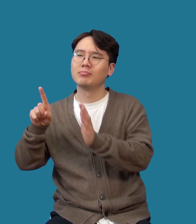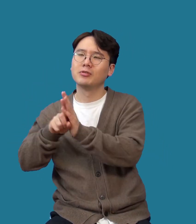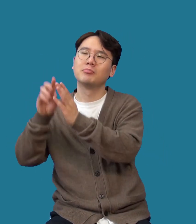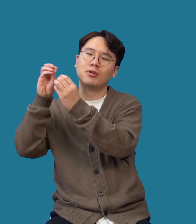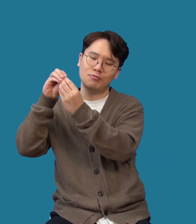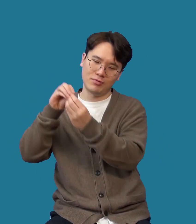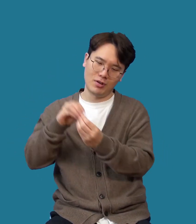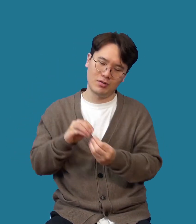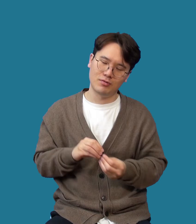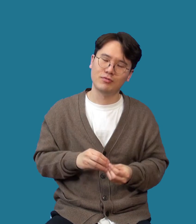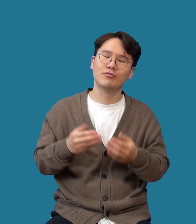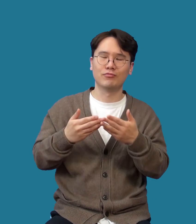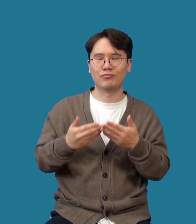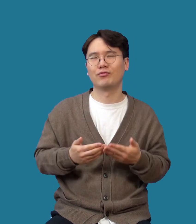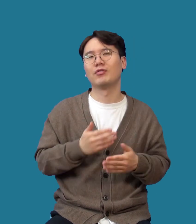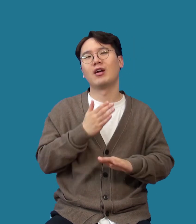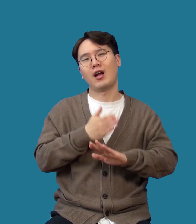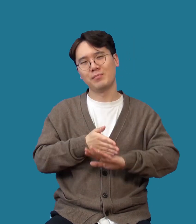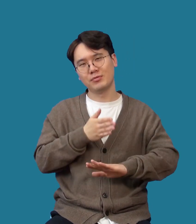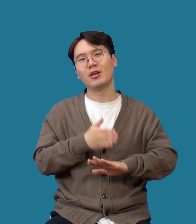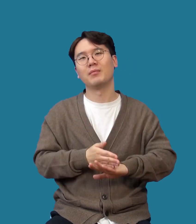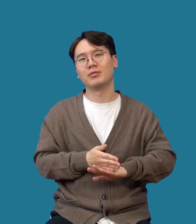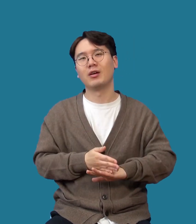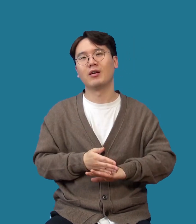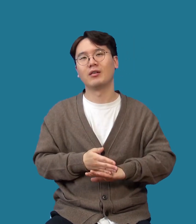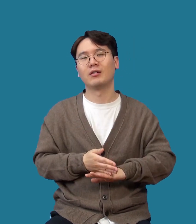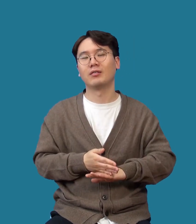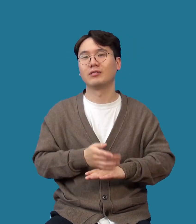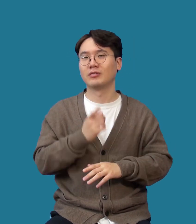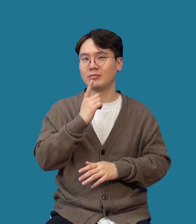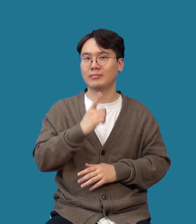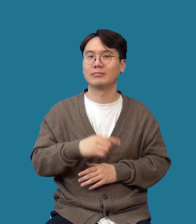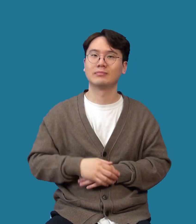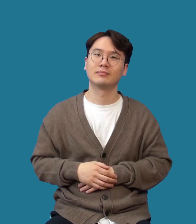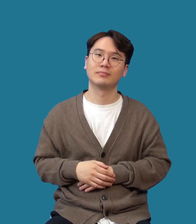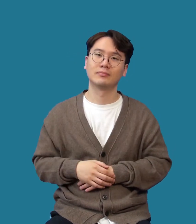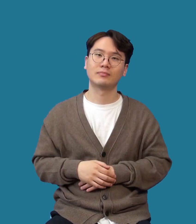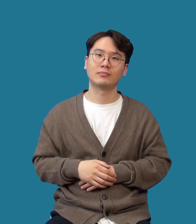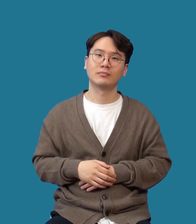남겨주셔서 감사합니다, 그렇게 늘 끝을 맺었습니다.